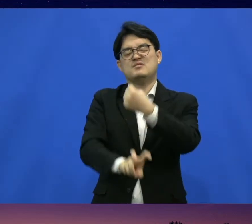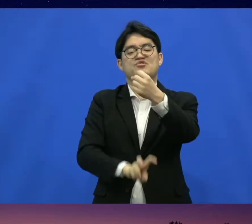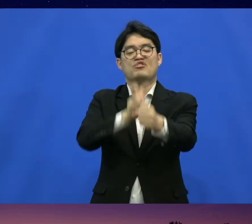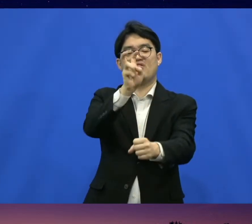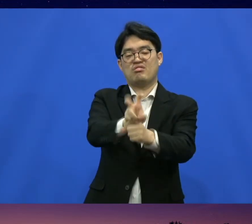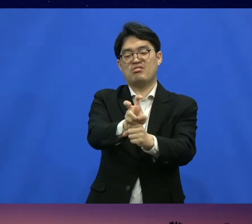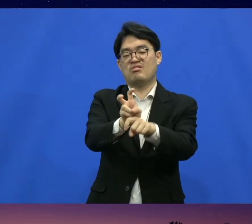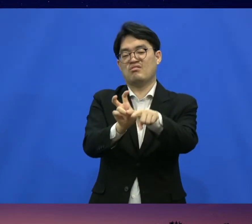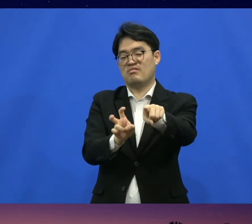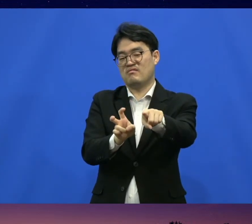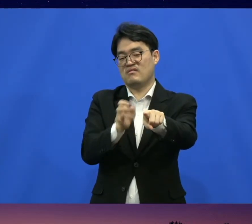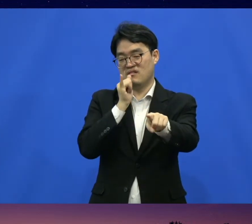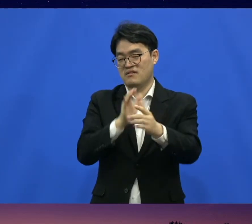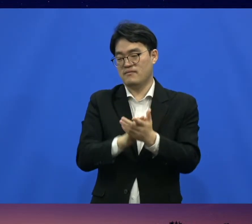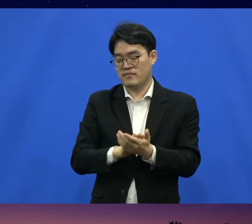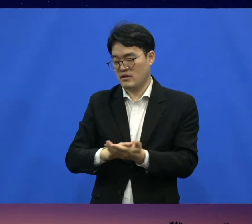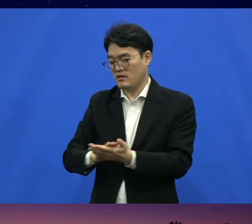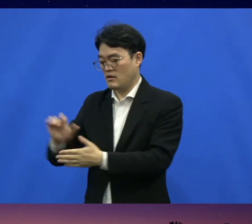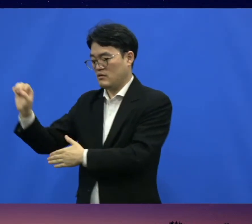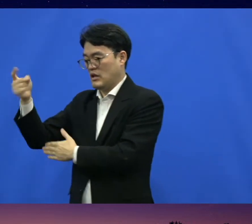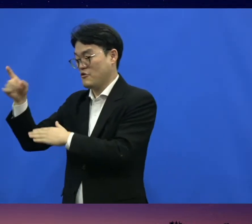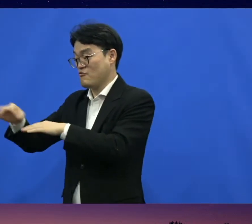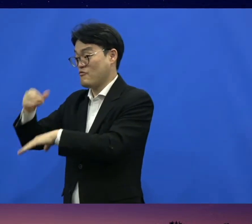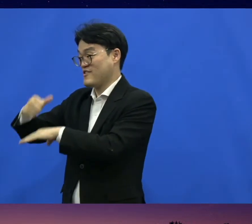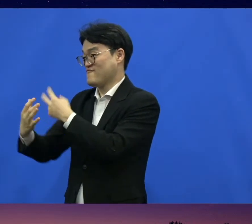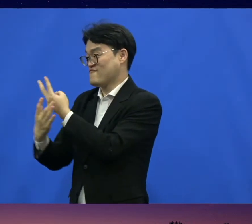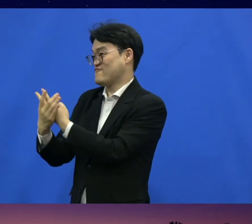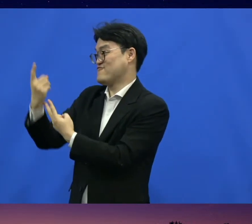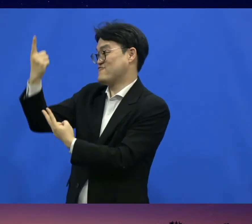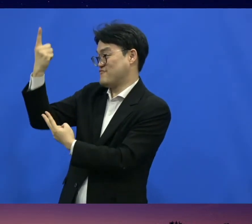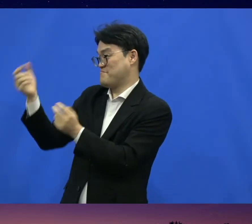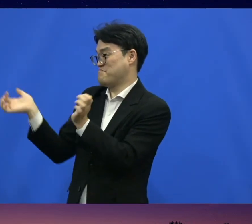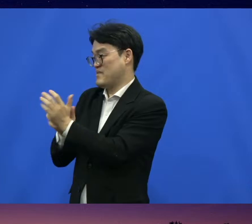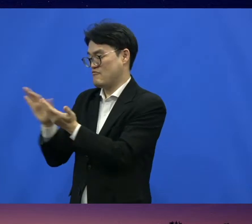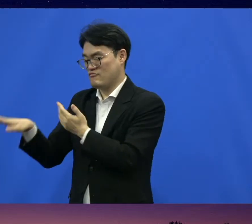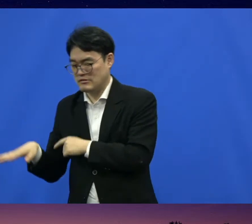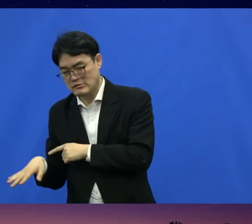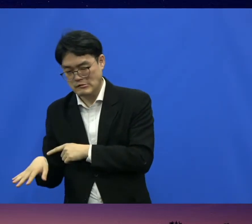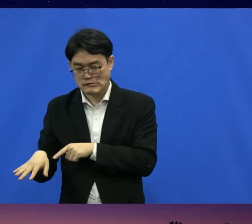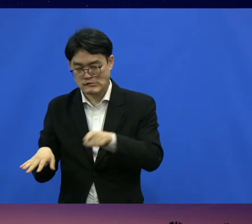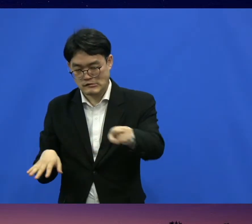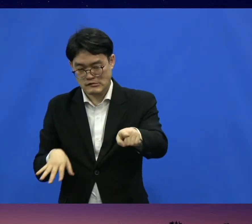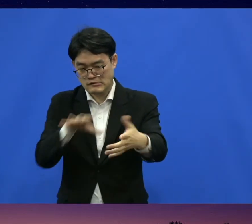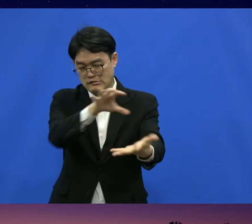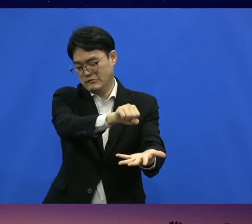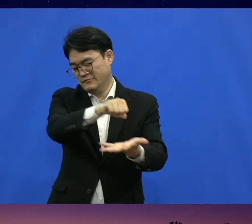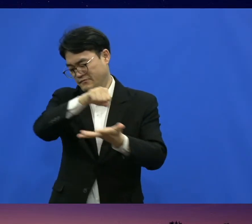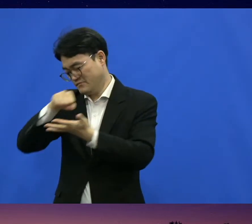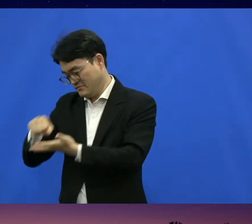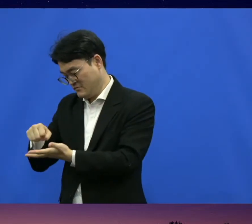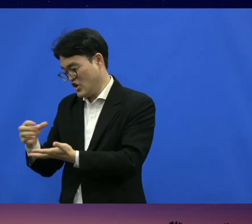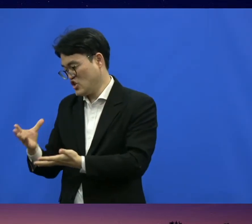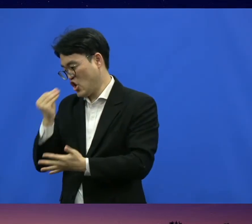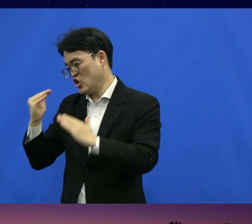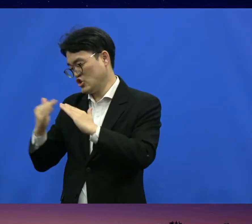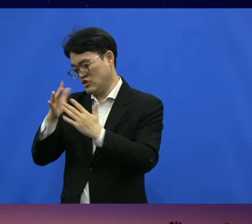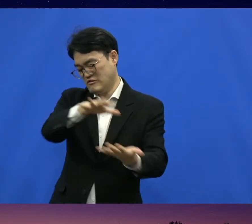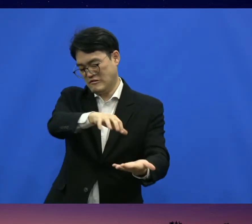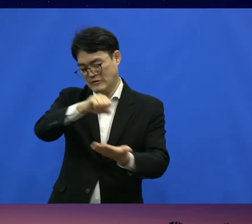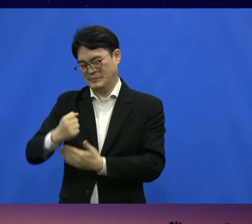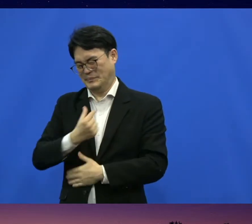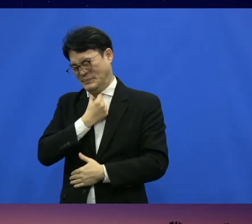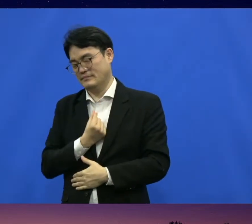왕이 그 법궤를 다윗성으로 옮기고자 한 것이죠. 자, 이 법궤는